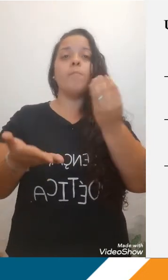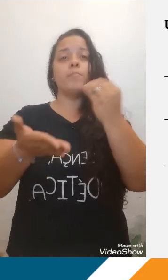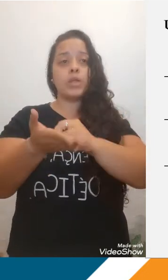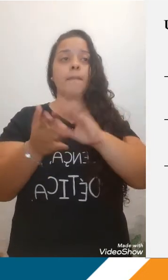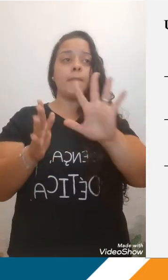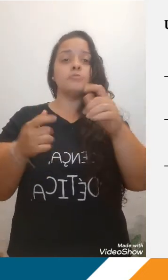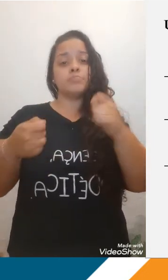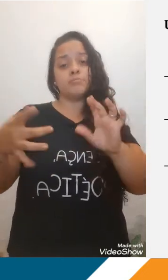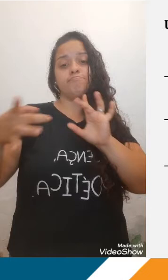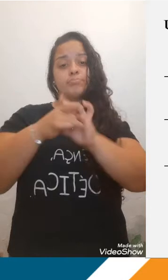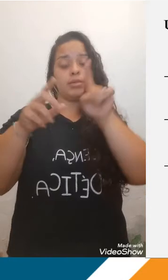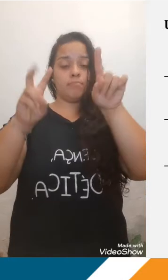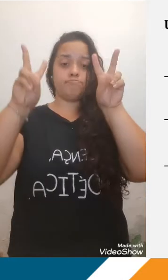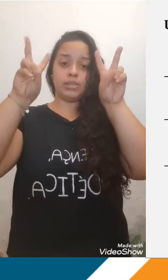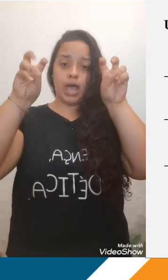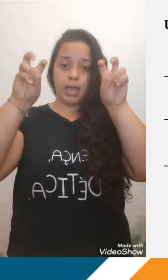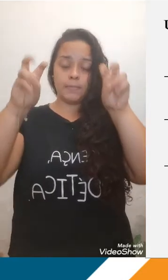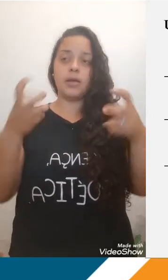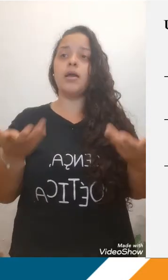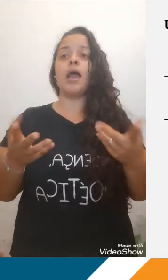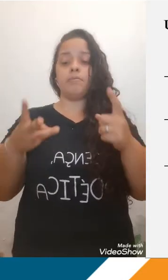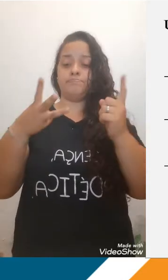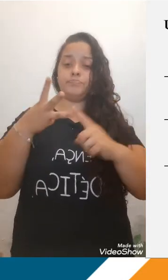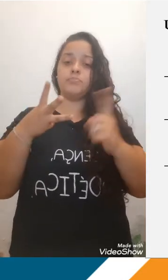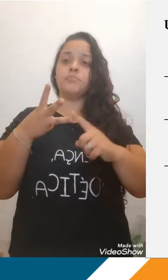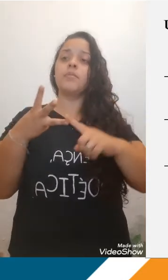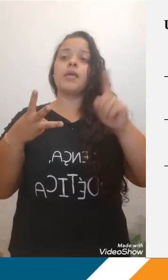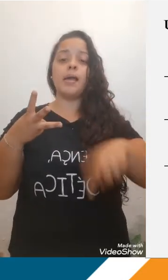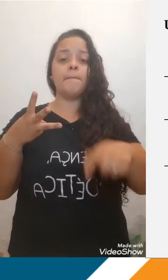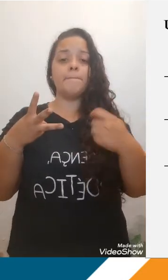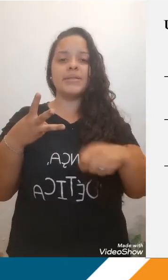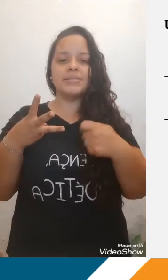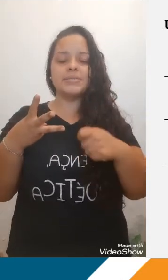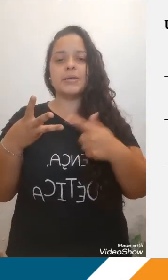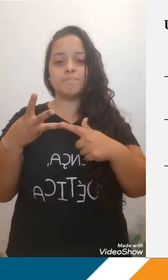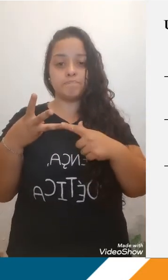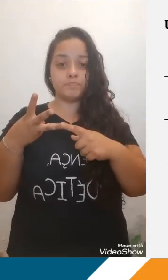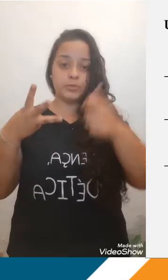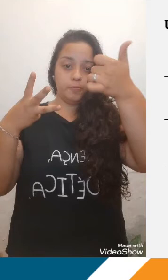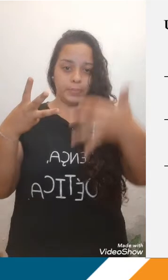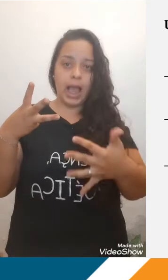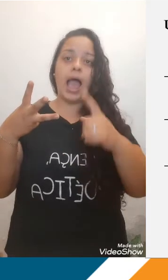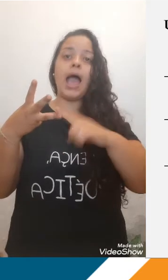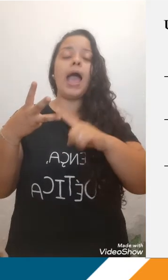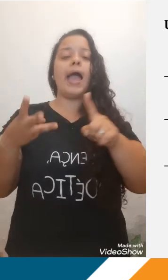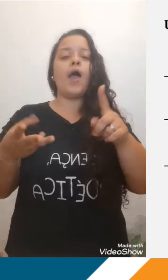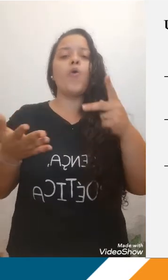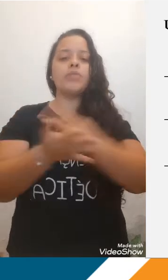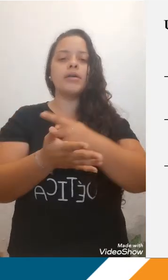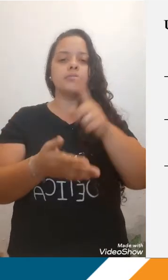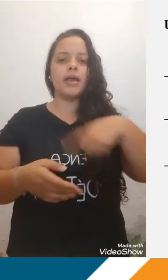debate que foi trazido ao longo do texto. E, por último, o repertório deve ser produtivo, que significa